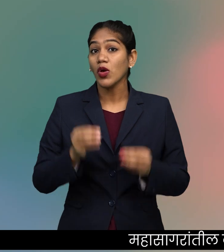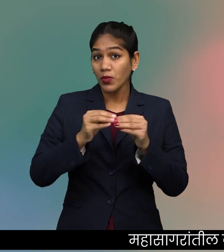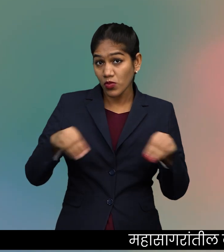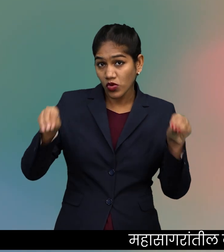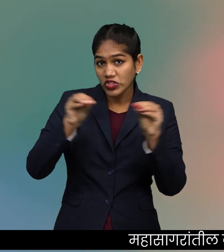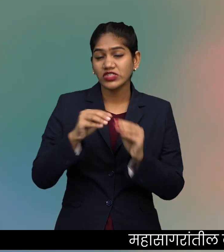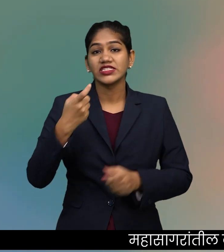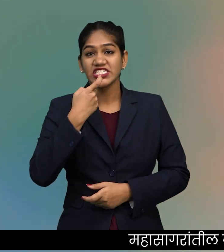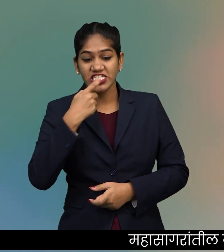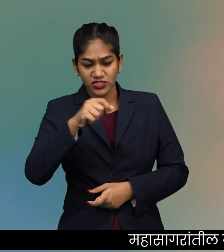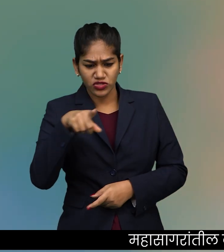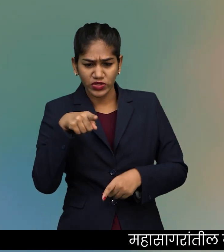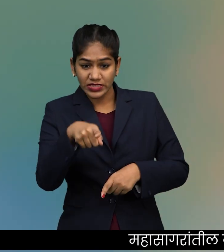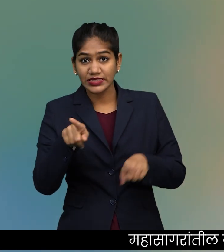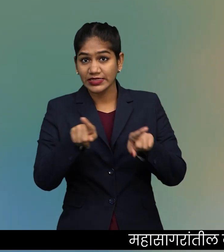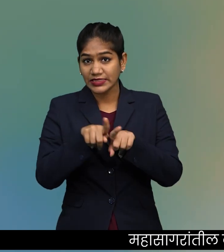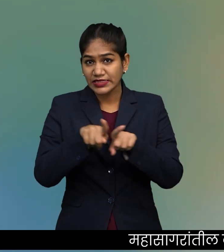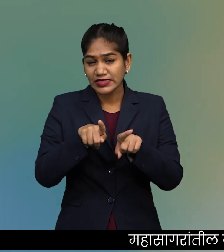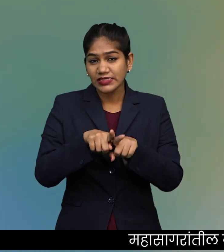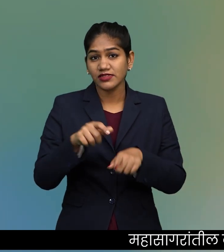महासागरातील बहुतेक मीठ जमिनीतून येते.